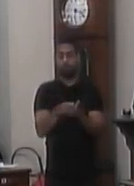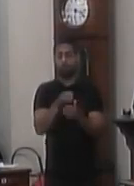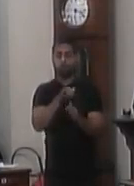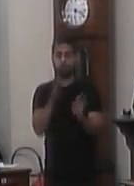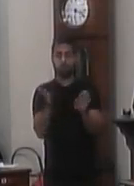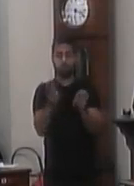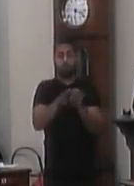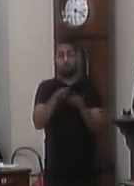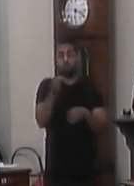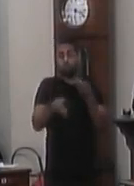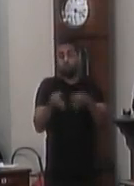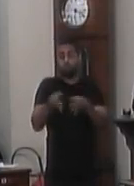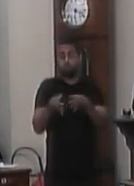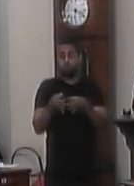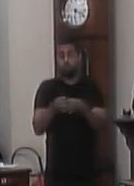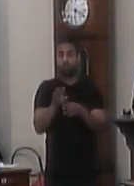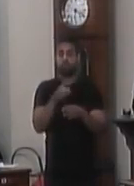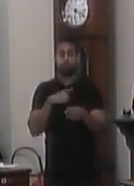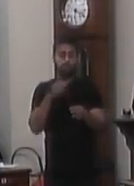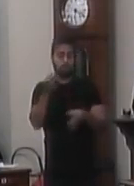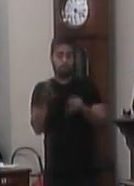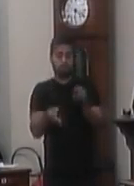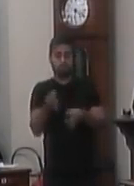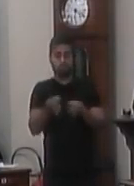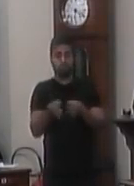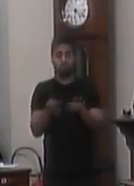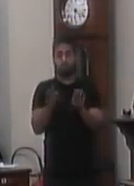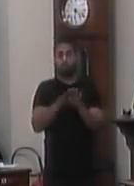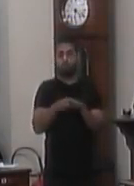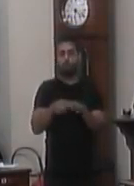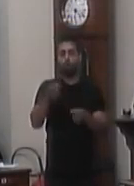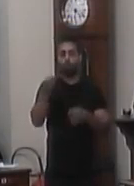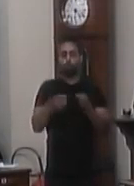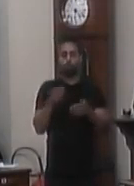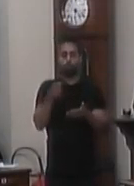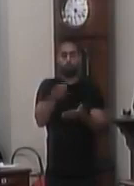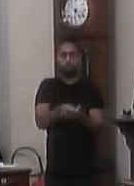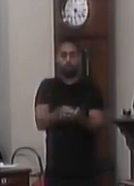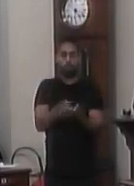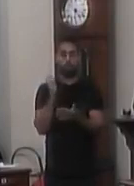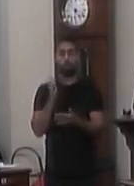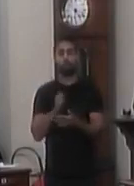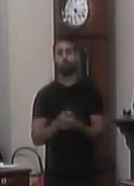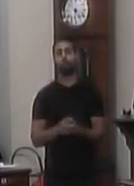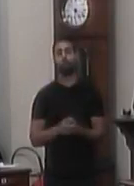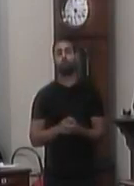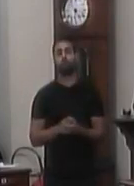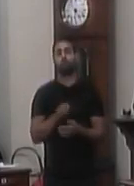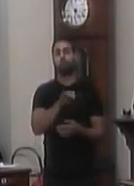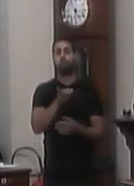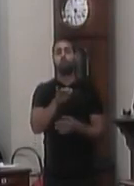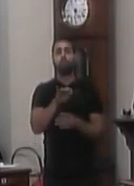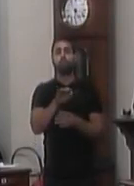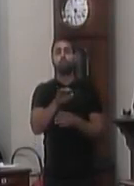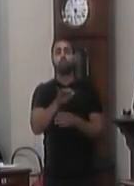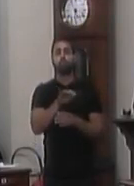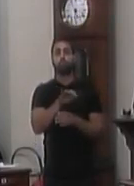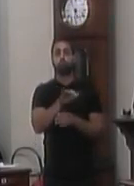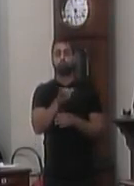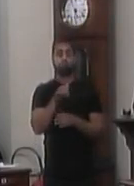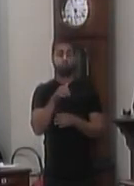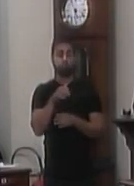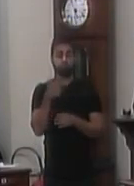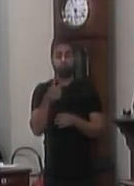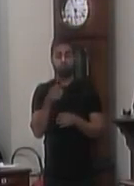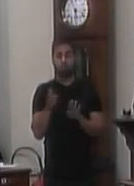bloqueio judicial. Quando há bloqueio judicial, é pago através de bloqueio, o juiz determina e bloqueia-se. Mas quando não há bloqueio, a gente